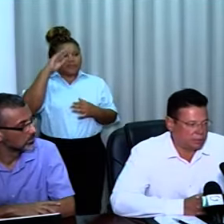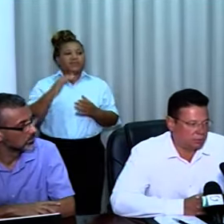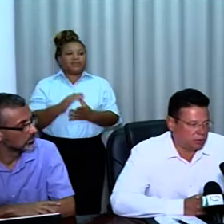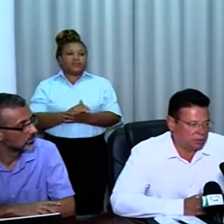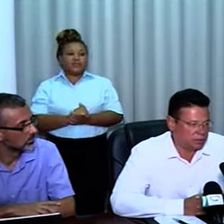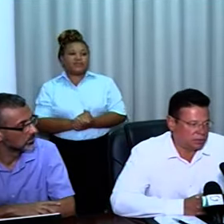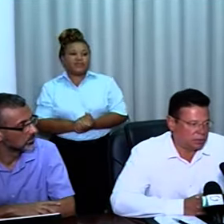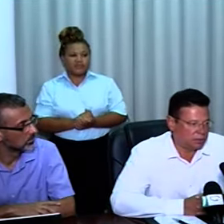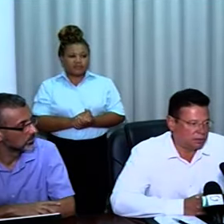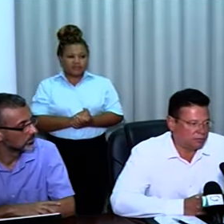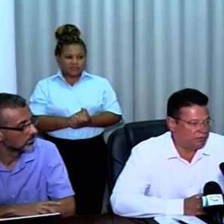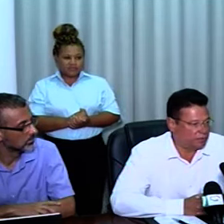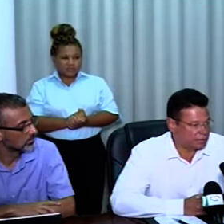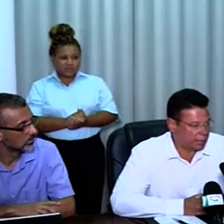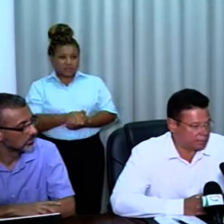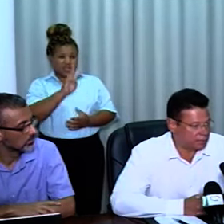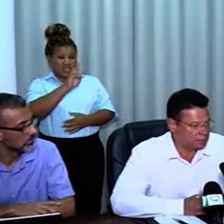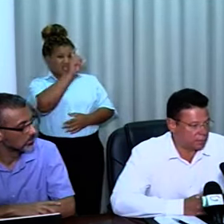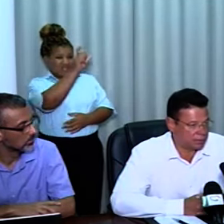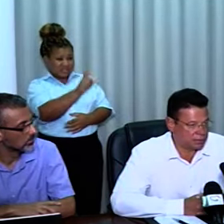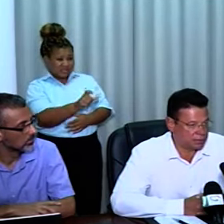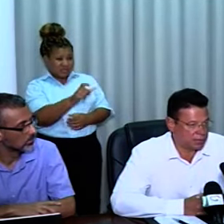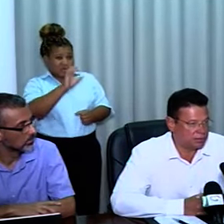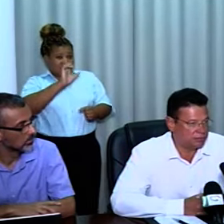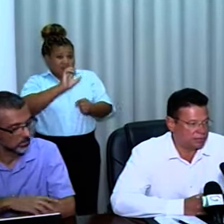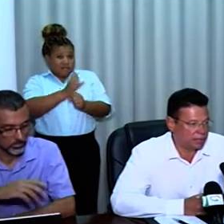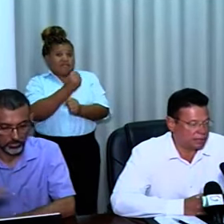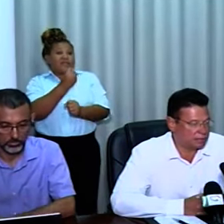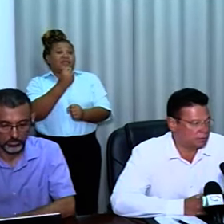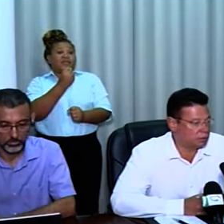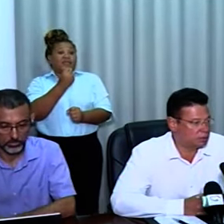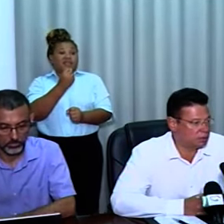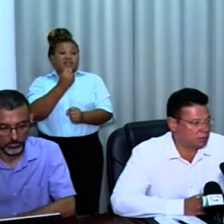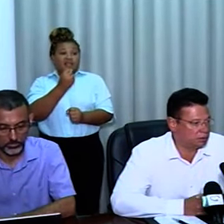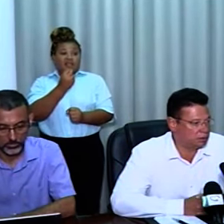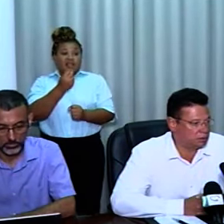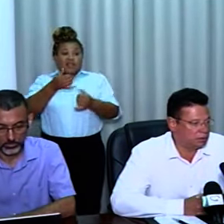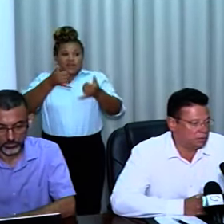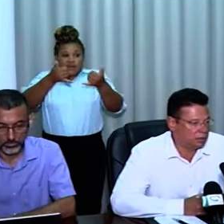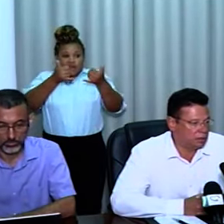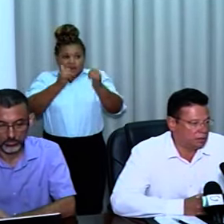Ça dit moun ti dans first class, pas business class, dans first class, côté dans